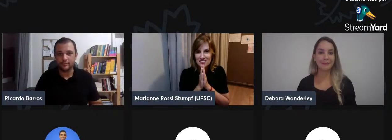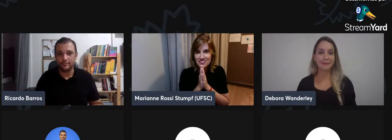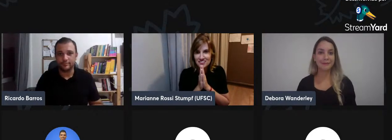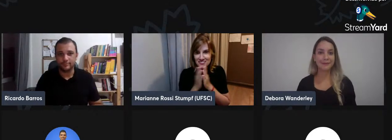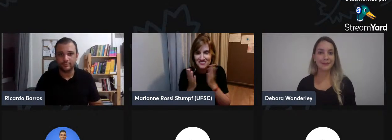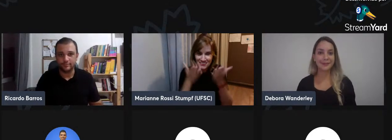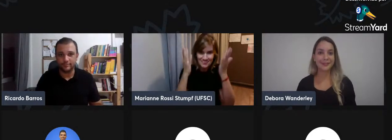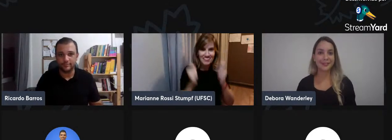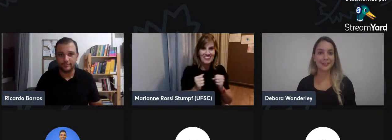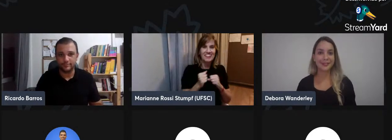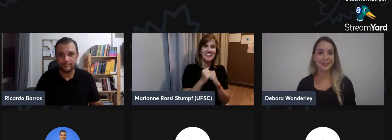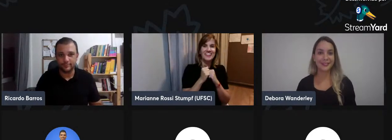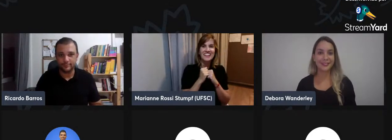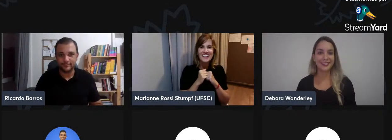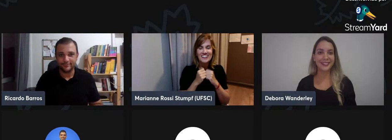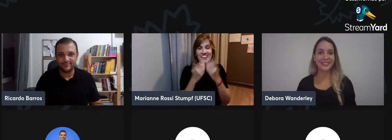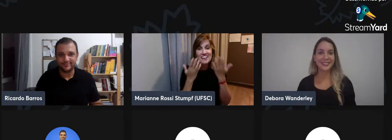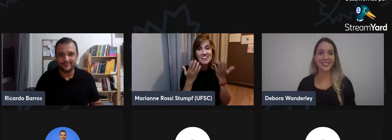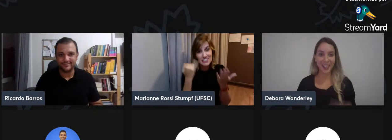Então,